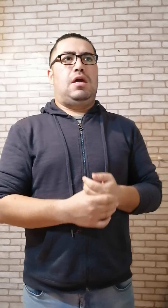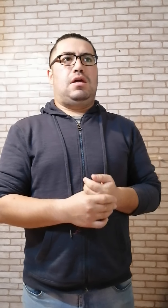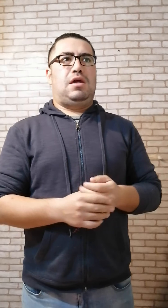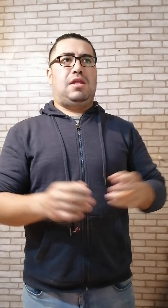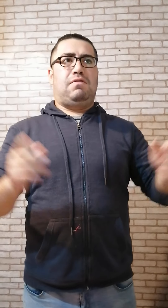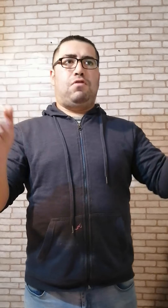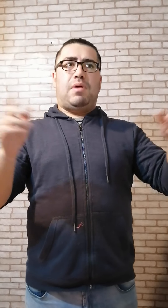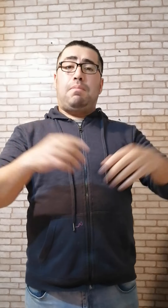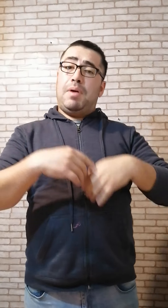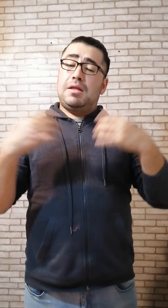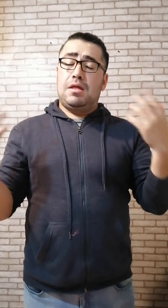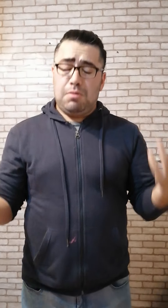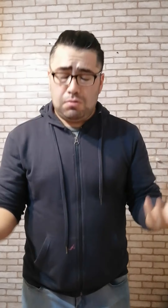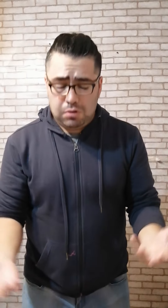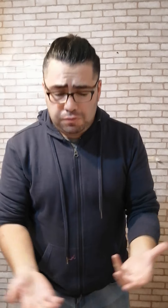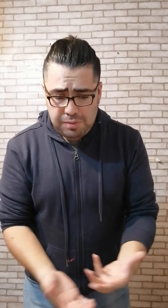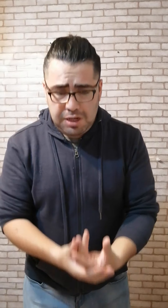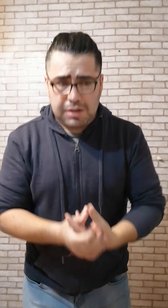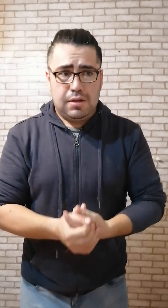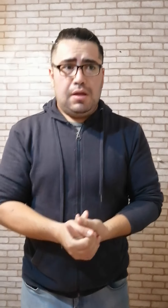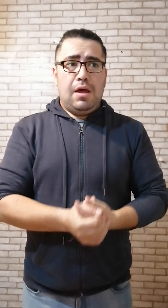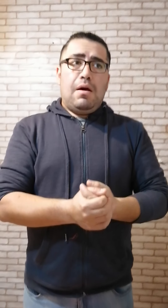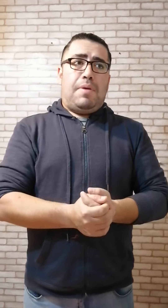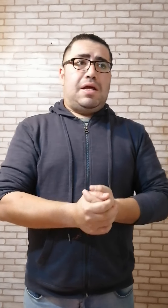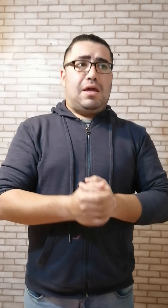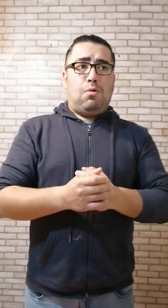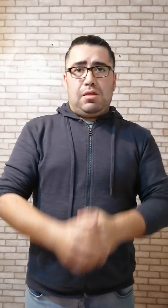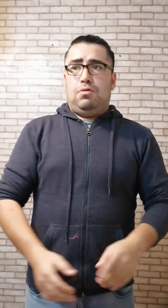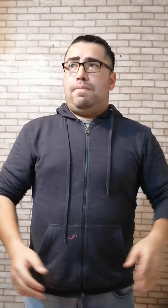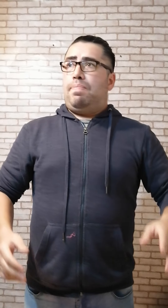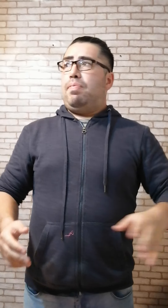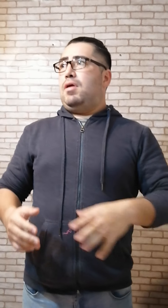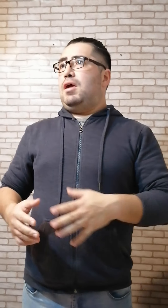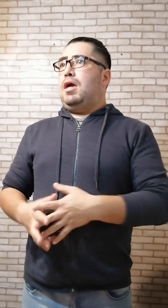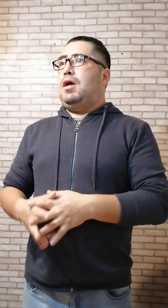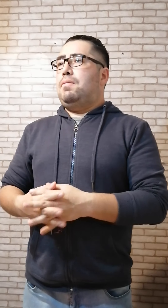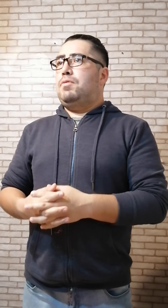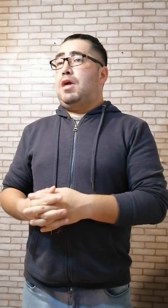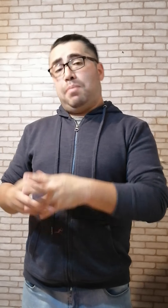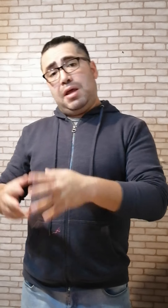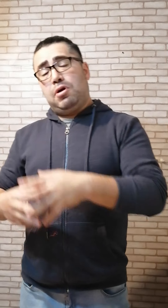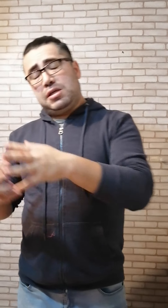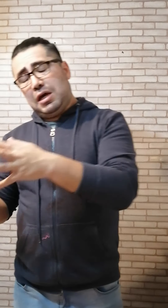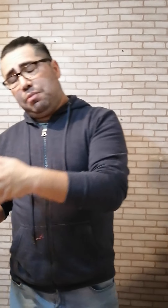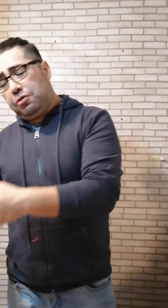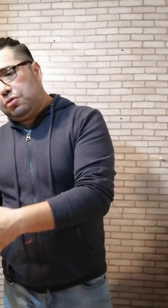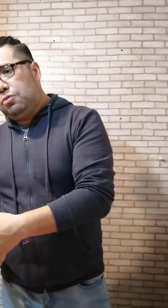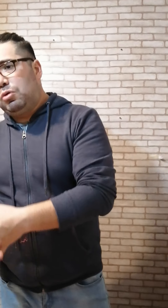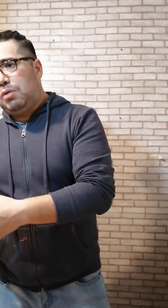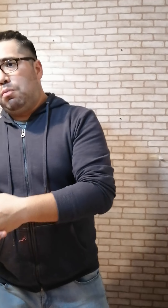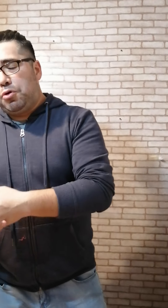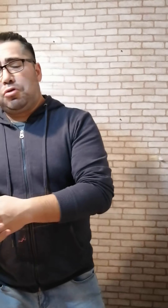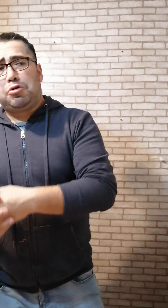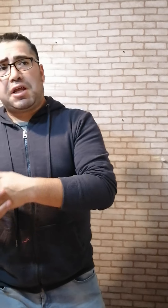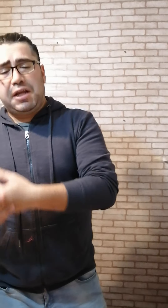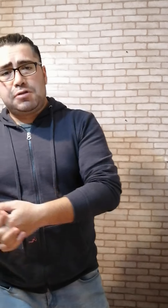forman parte de mi núcleo familia para que cuando y esperemos que sea pronto un pronto regreso